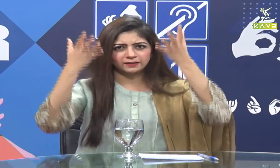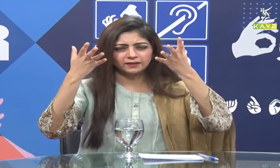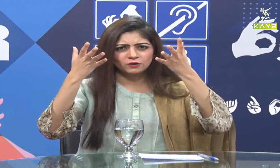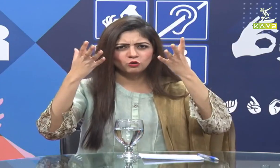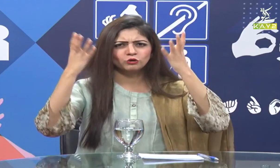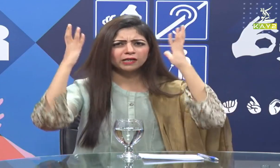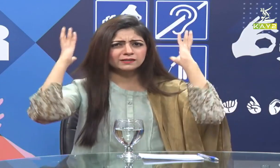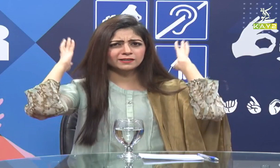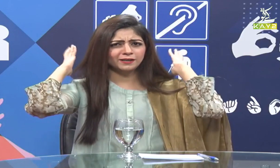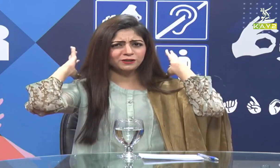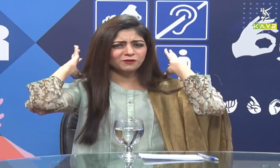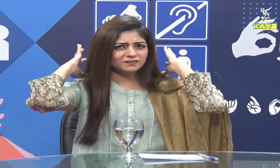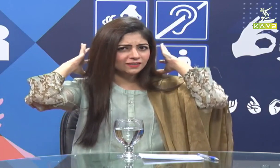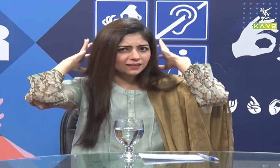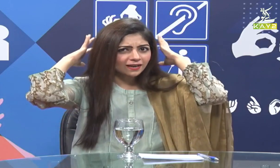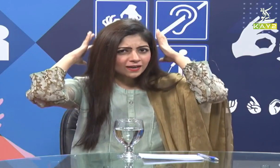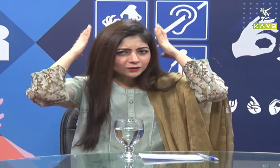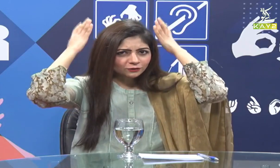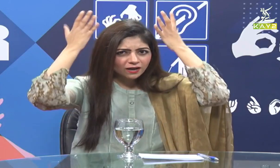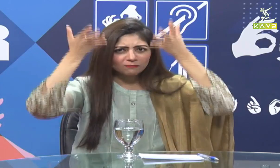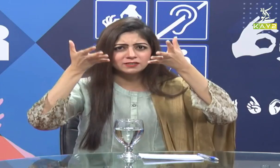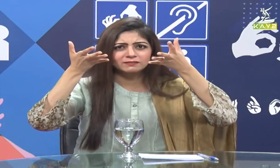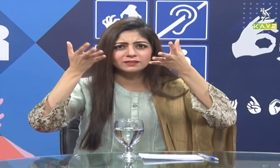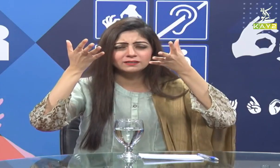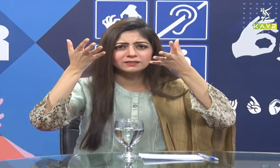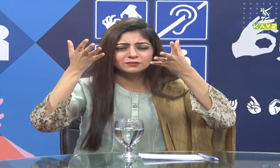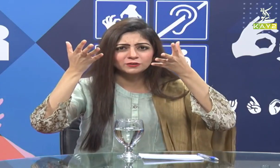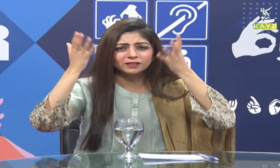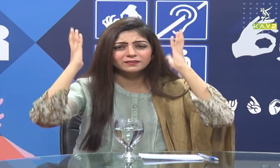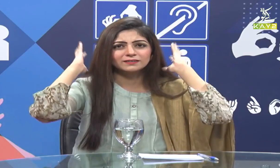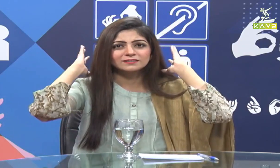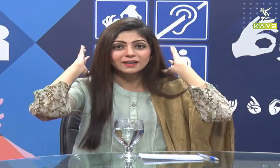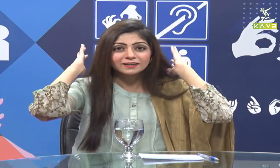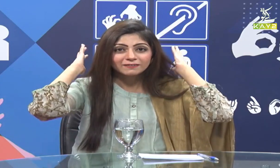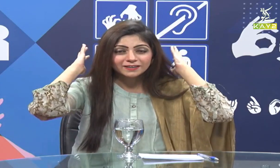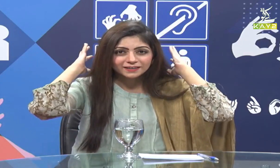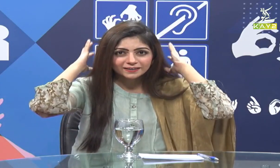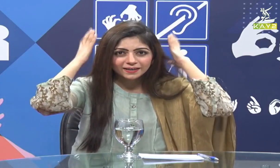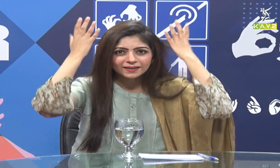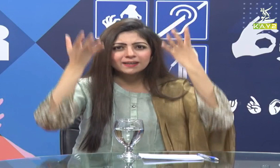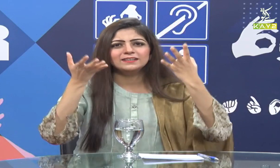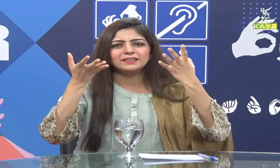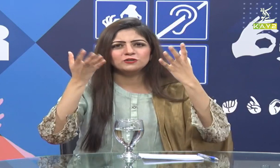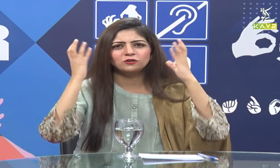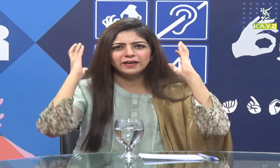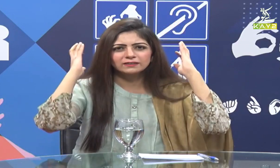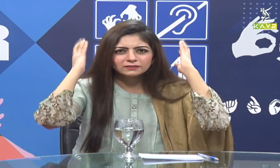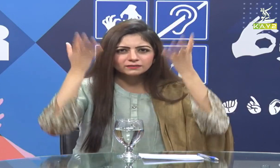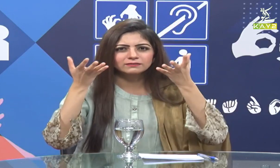है। हुडी का साइन क्यों ऐसे निकला है? क्योंकि हम सर कवर करते हैं, ये जो एक